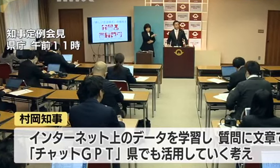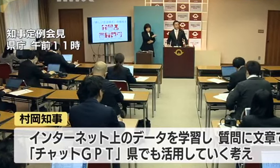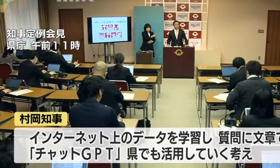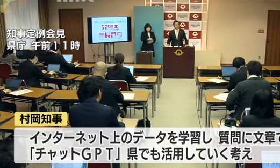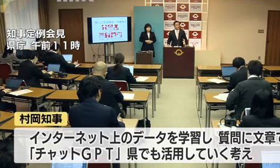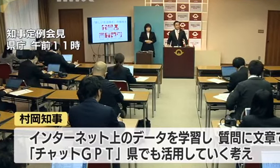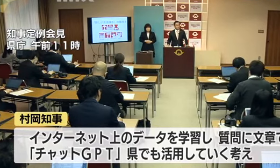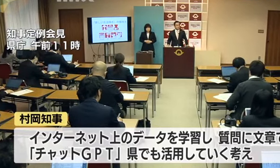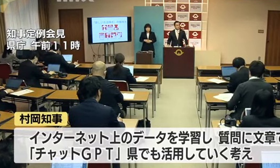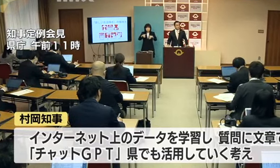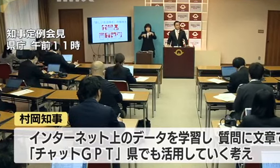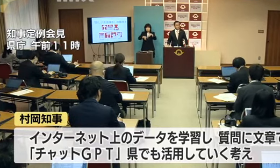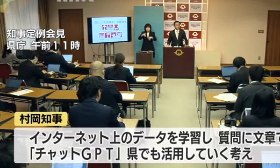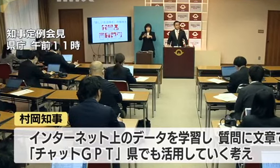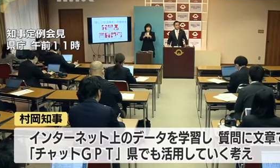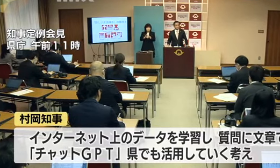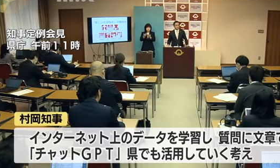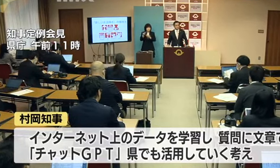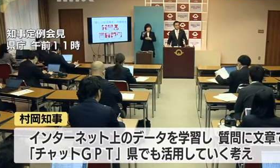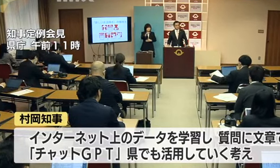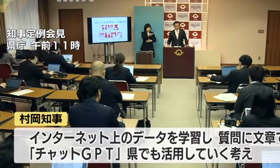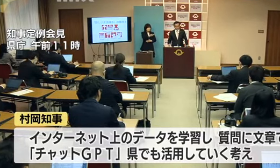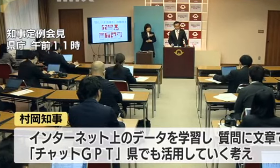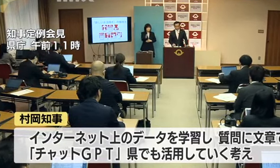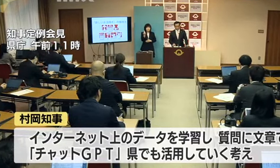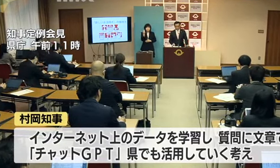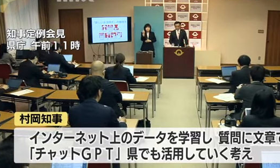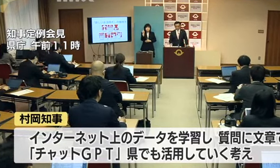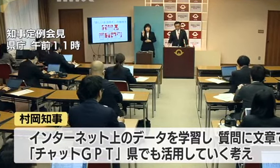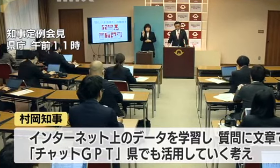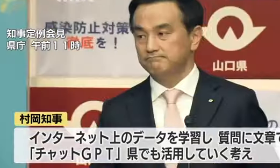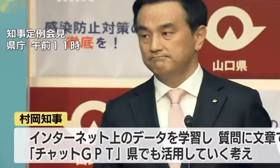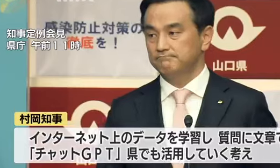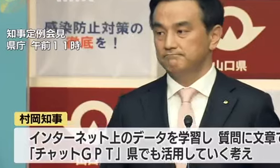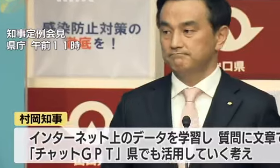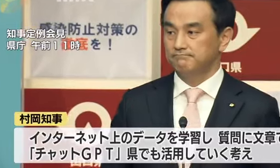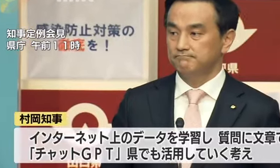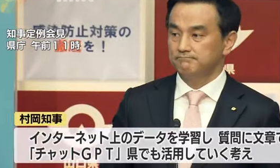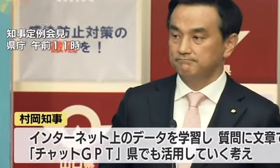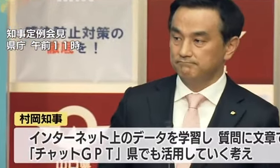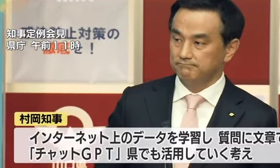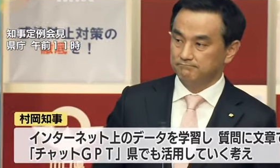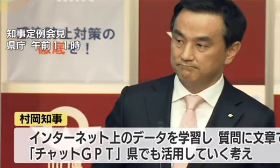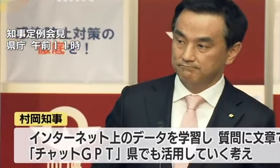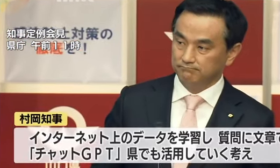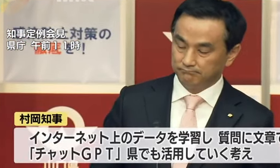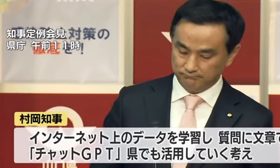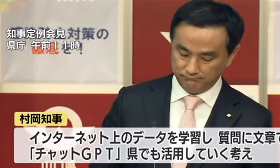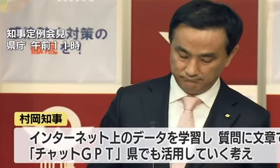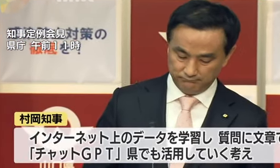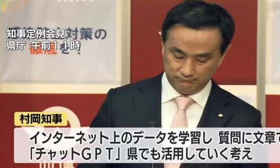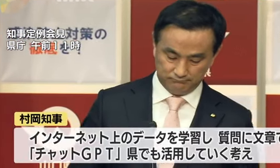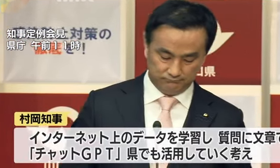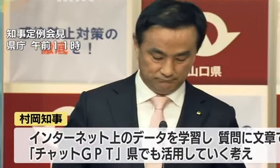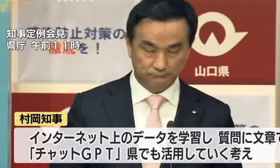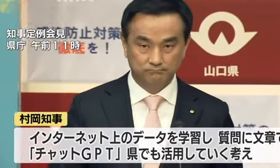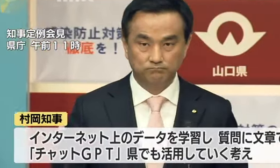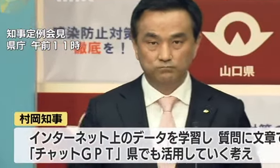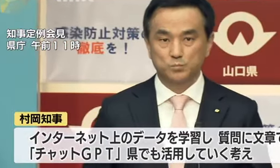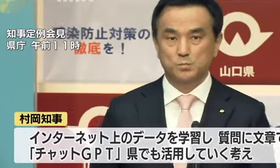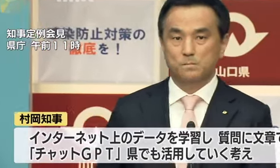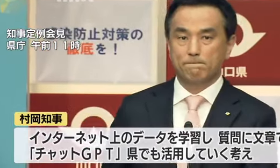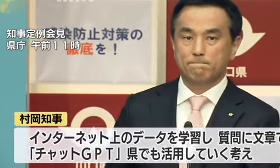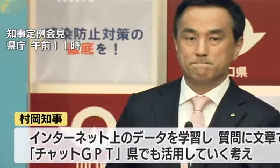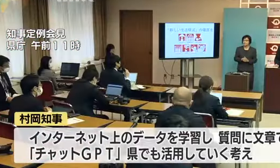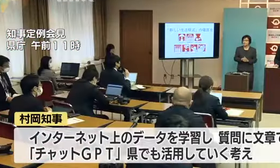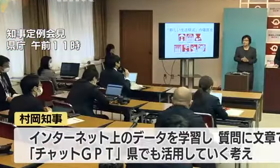ターネット上のデータを学習し、質問に文章で回答するチャット GPT を県でも活用していく考